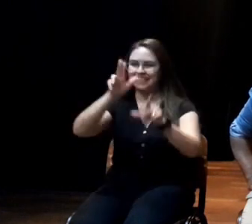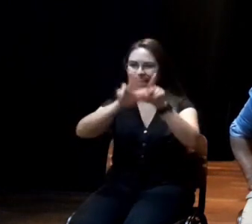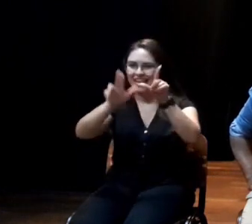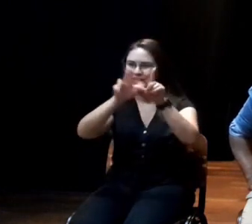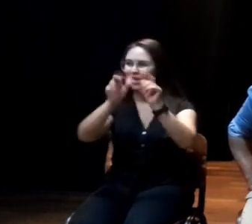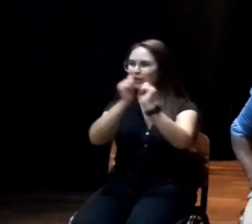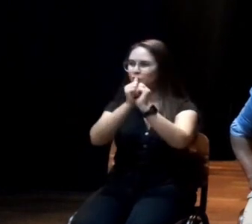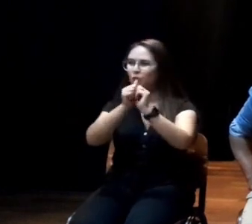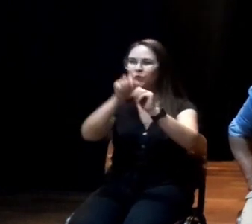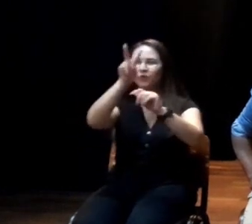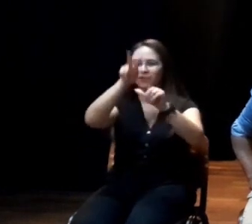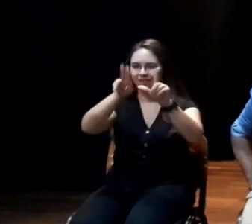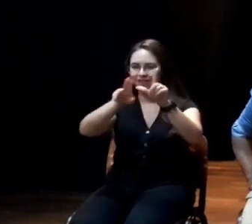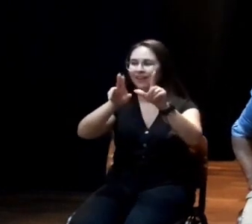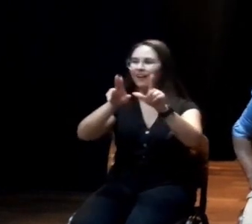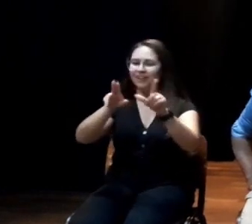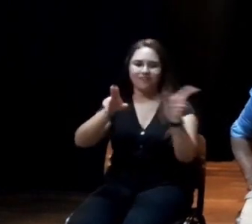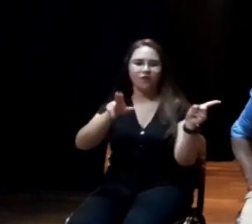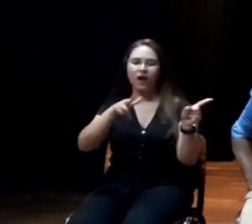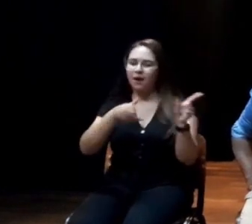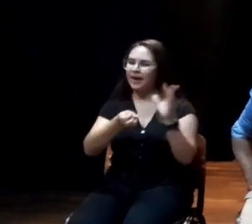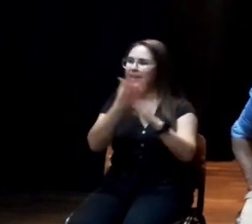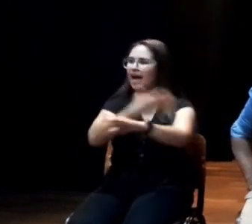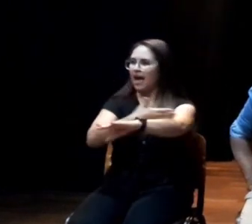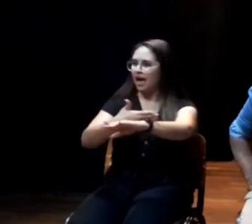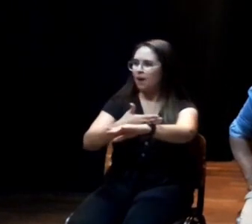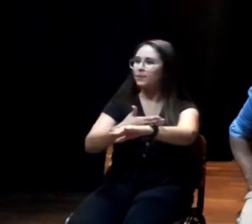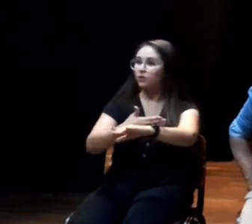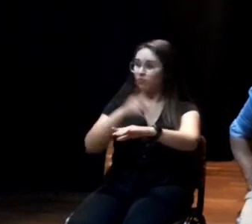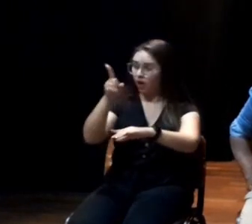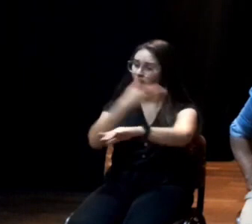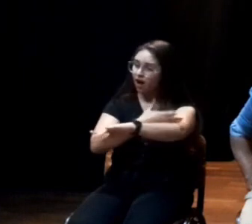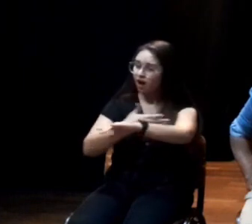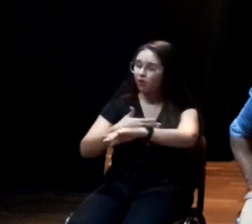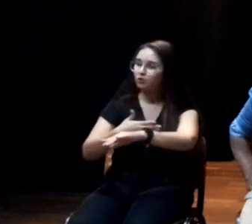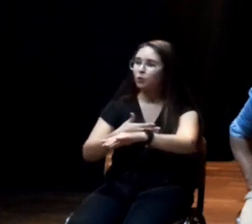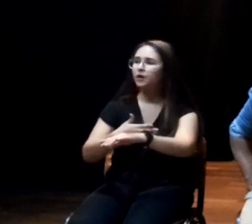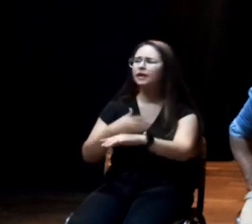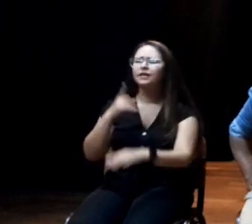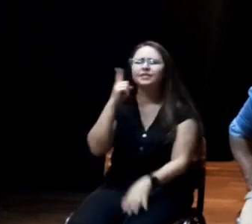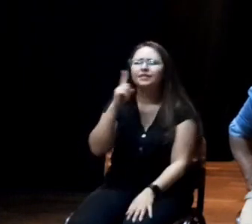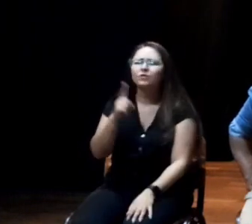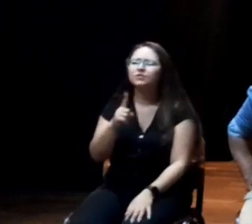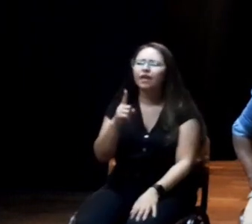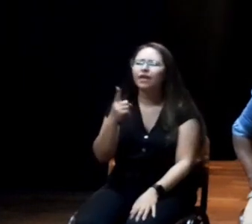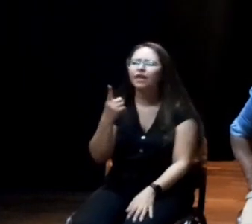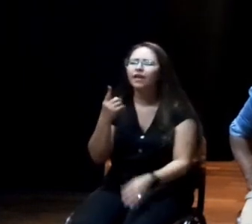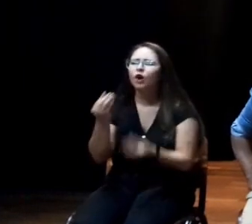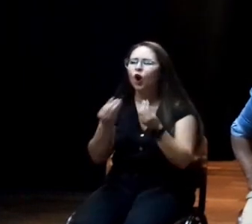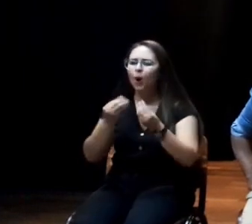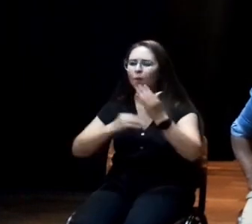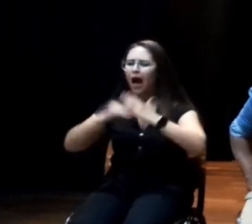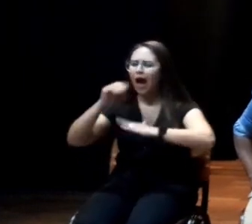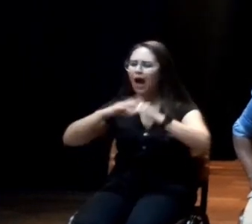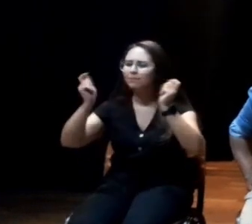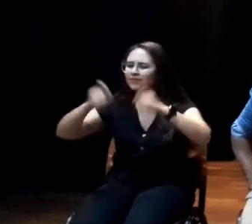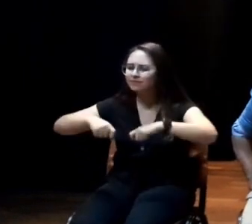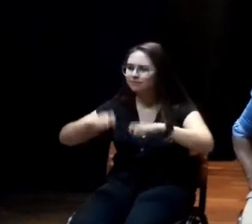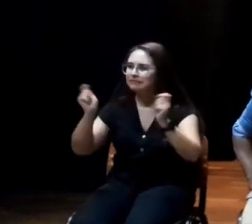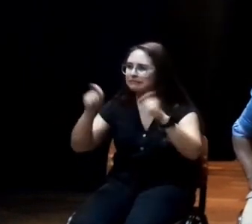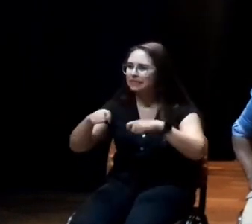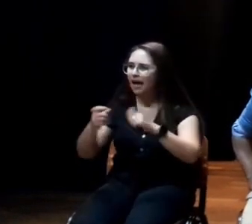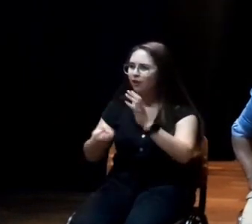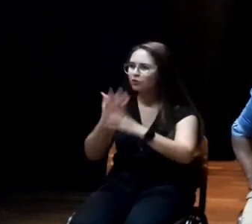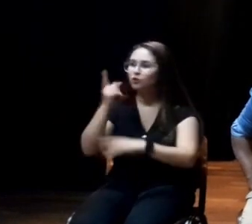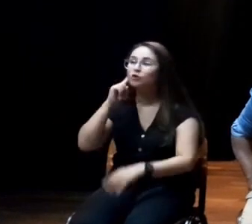tempo. Dificilíssimo. Criar né? o hábito. É esse hábito. Então eu não sei até que ponto essa habilidade pode ser